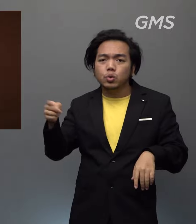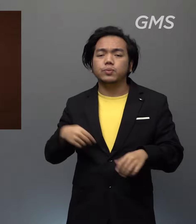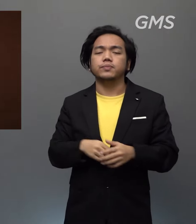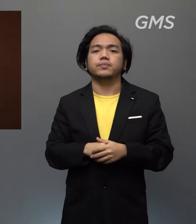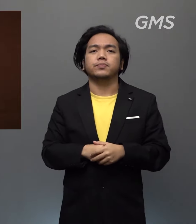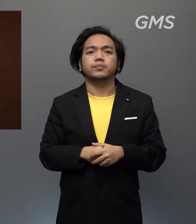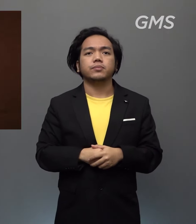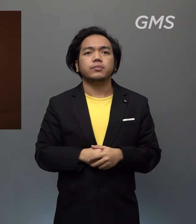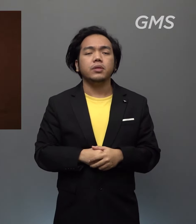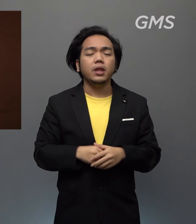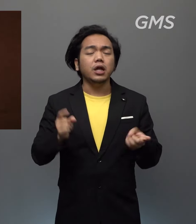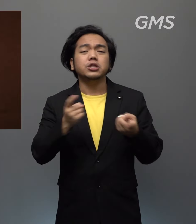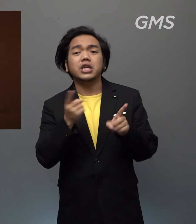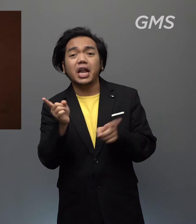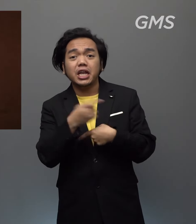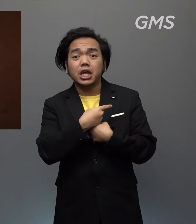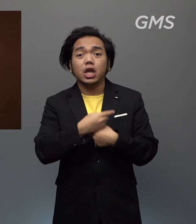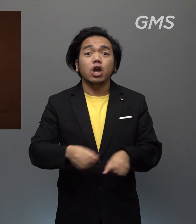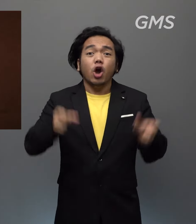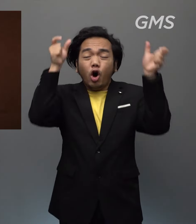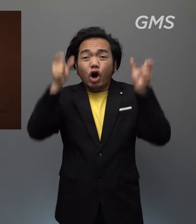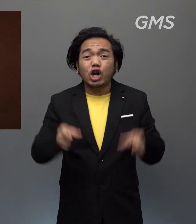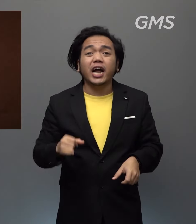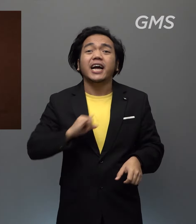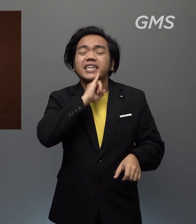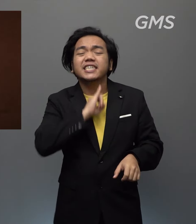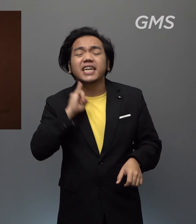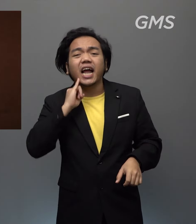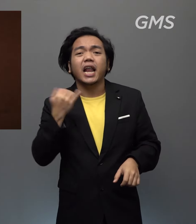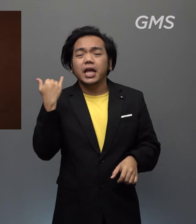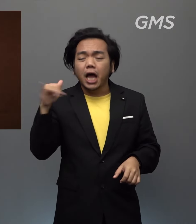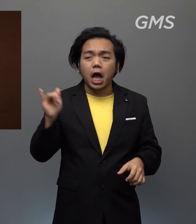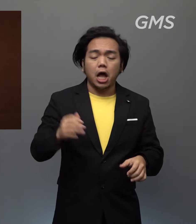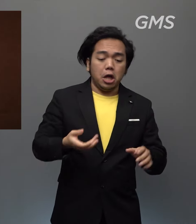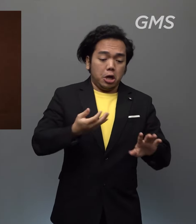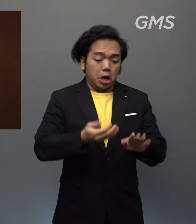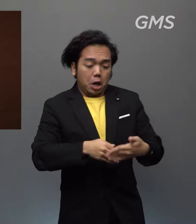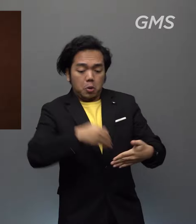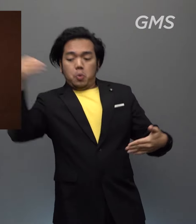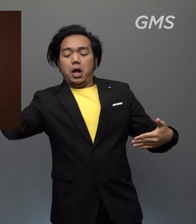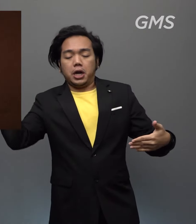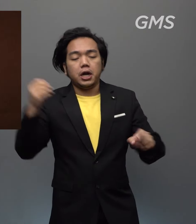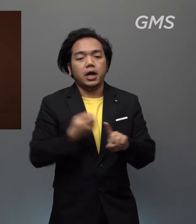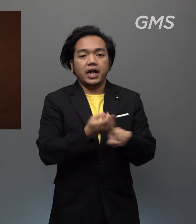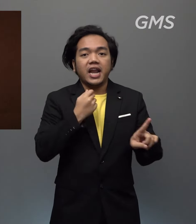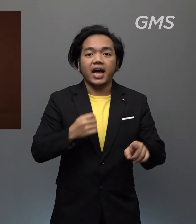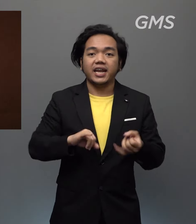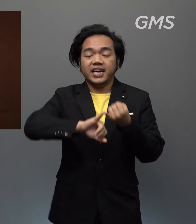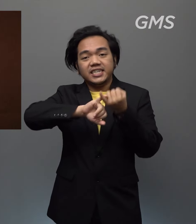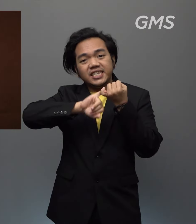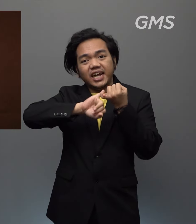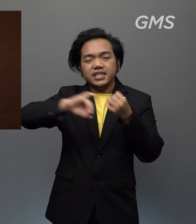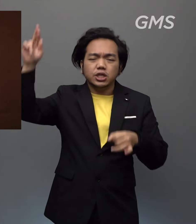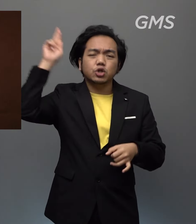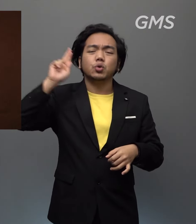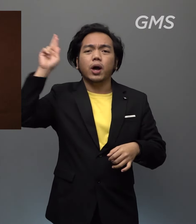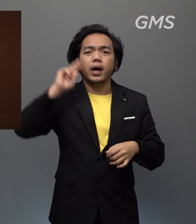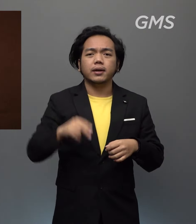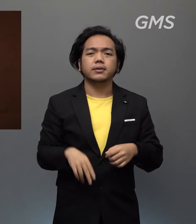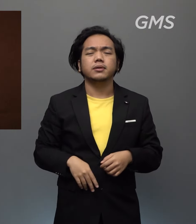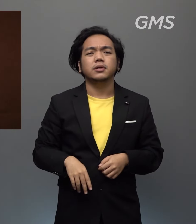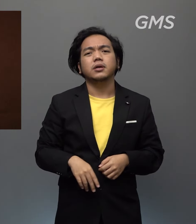Mereka sendiri yang memutuskan untuk keluar dari perlindungan Tuhan dengan mengikuti Allah lain. Jangan